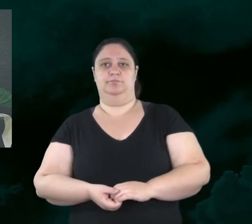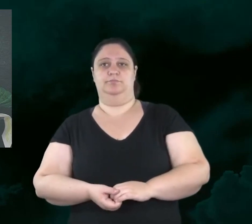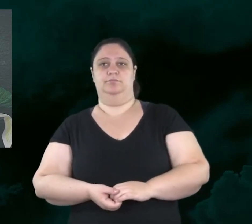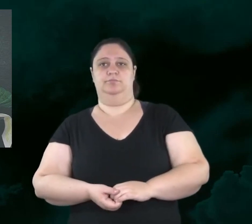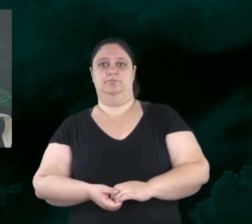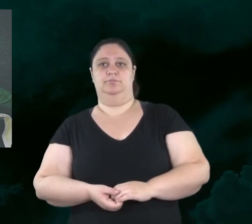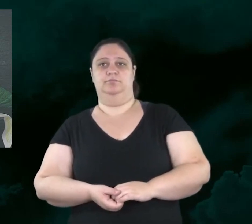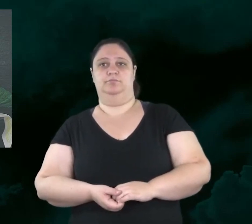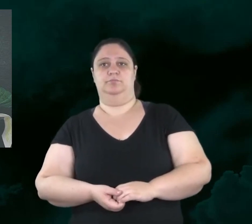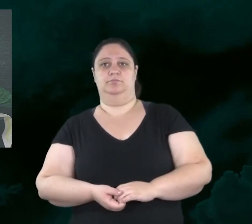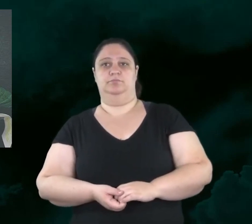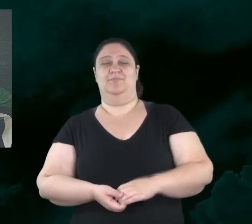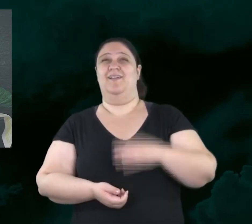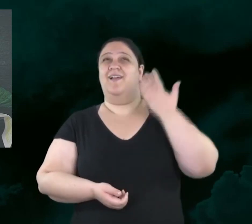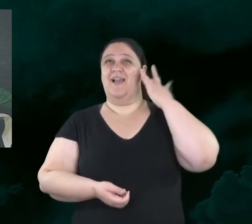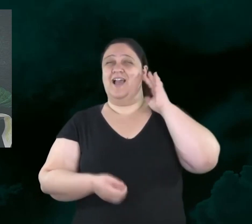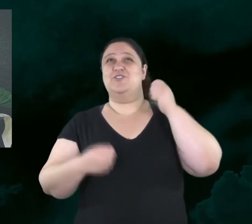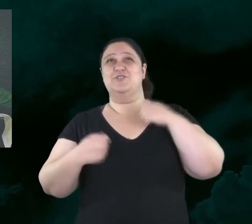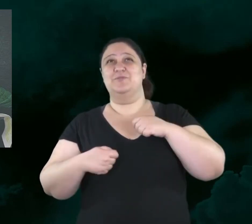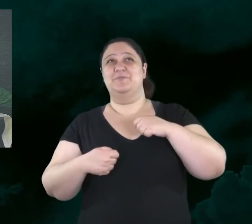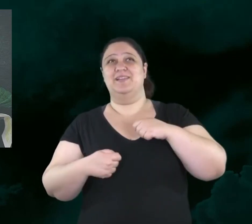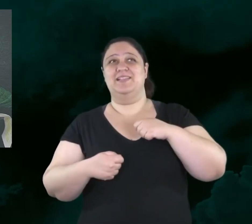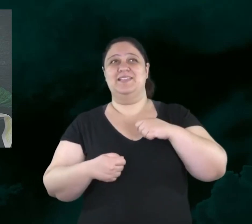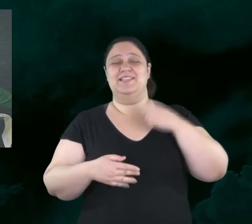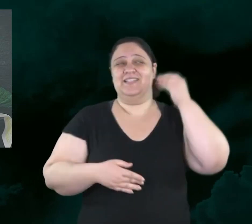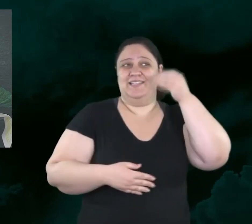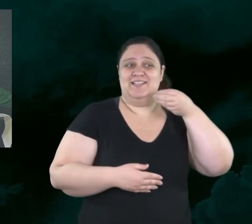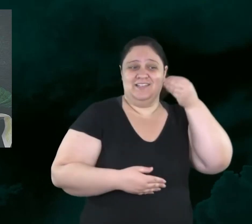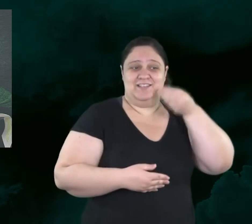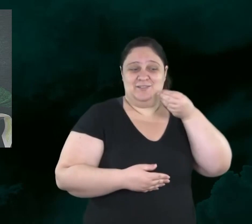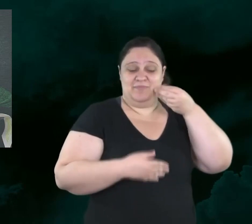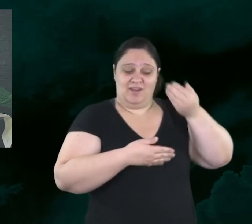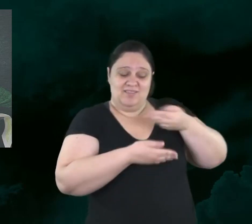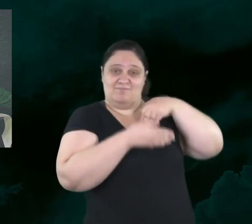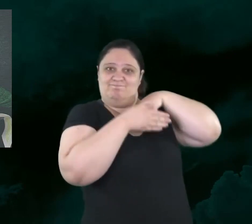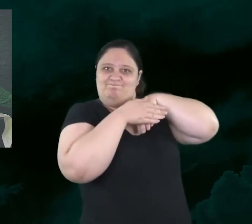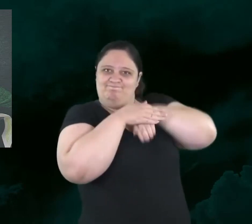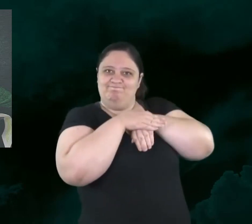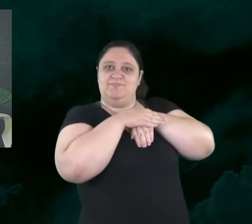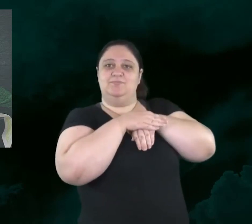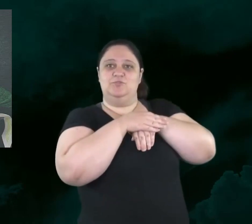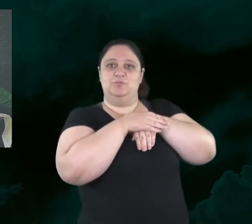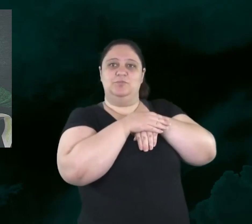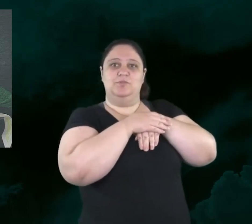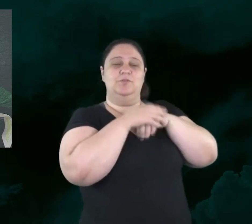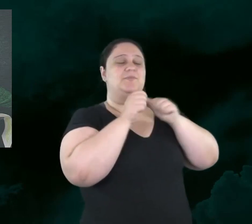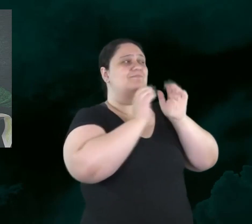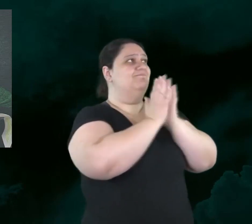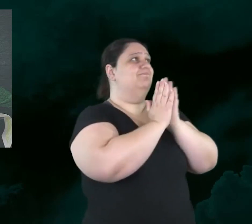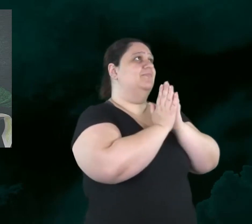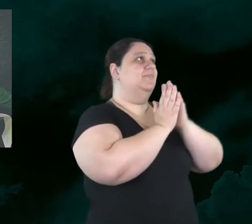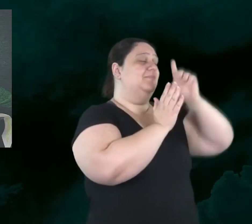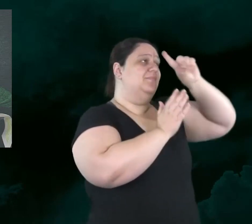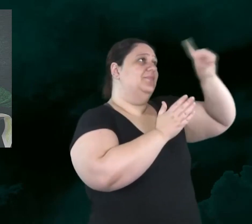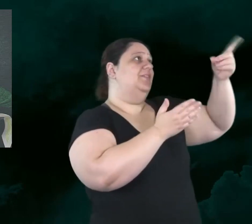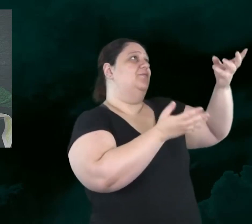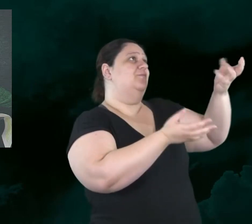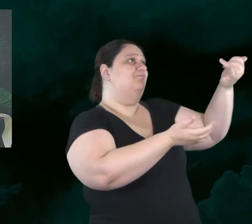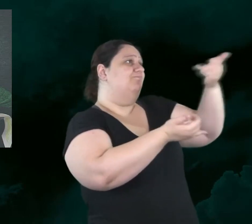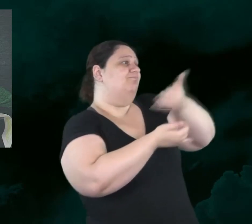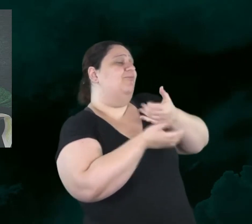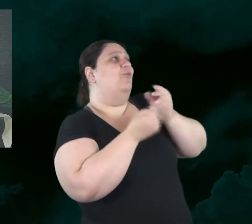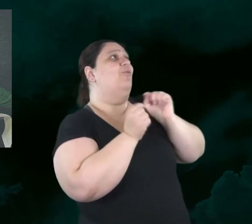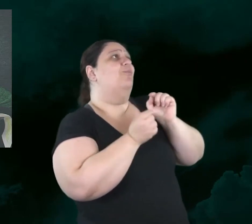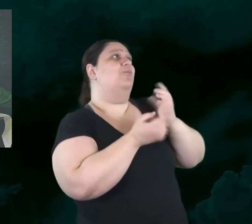nós precisamos ter nossa experiência com o Senhor. Nós precisamos buscar diante do Senhor, Senhor, o que o Senhor quer falar conosco.